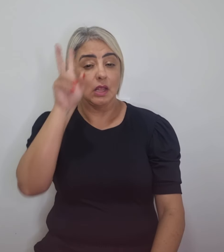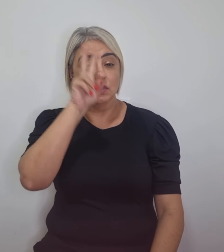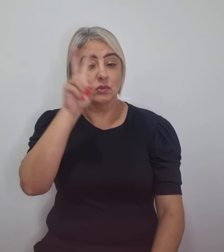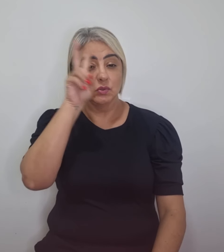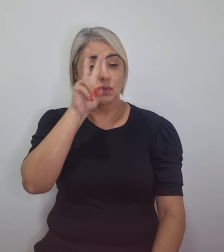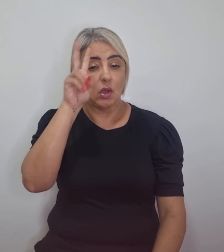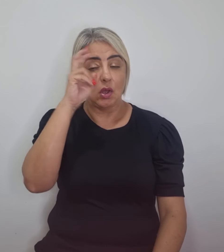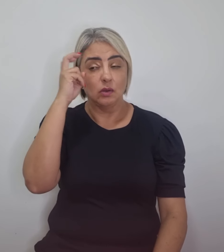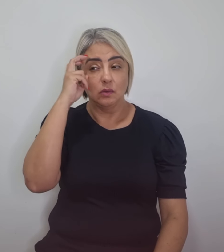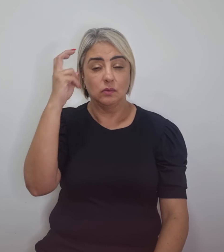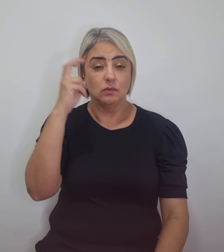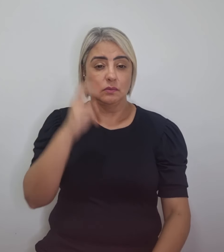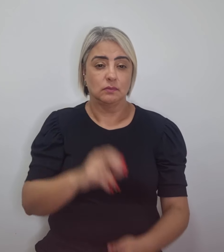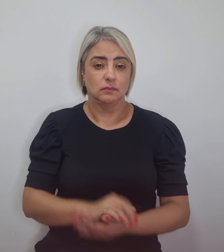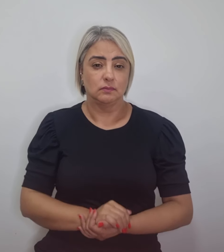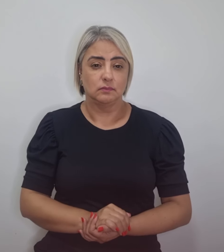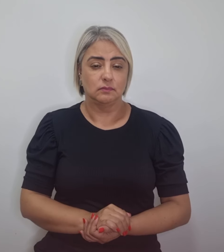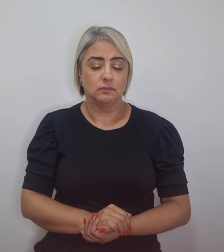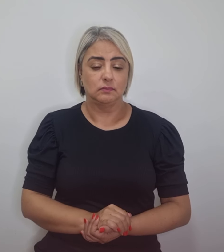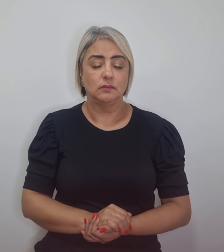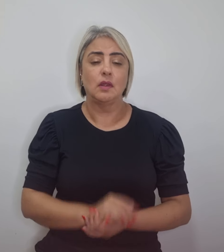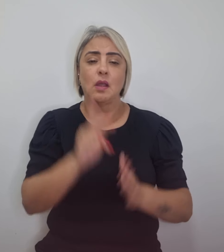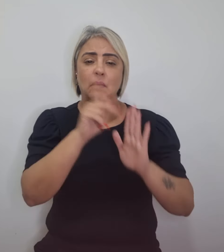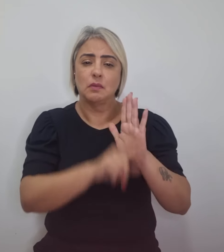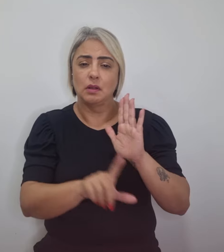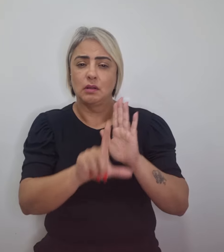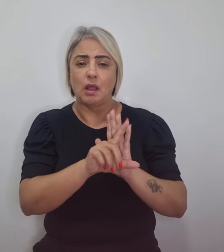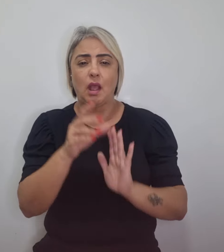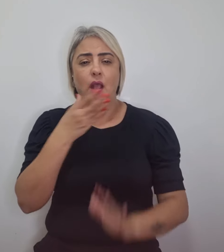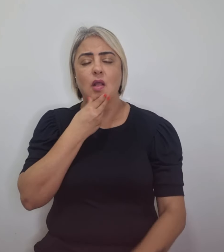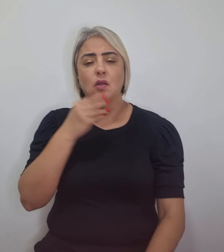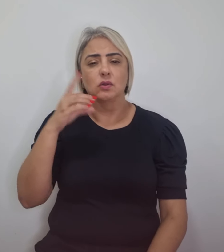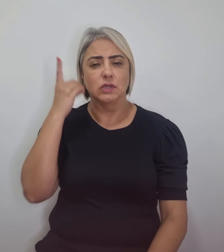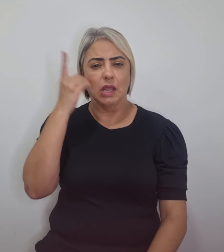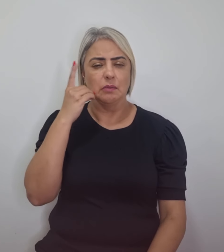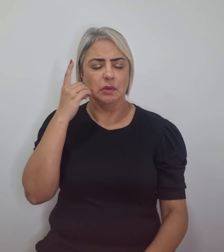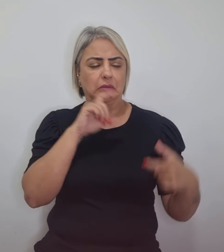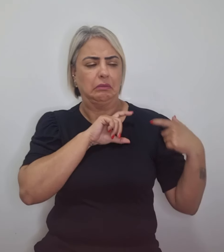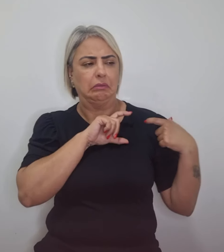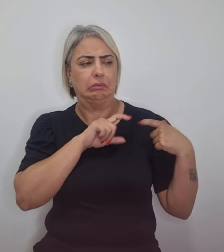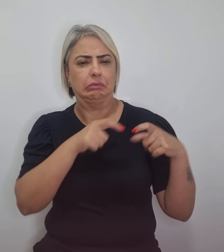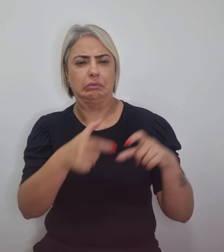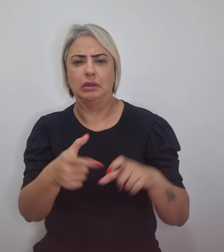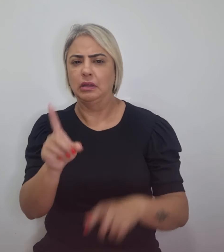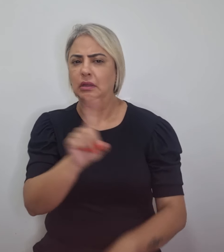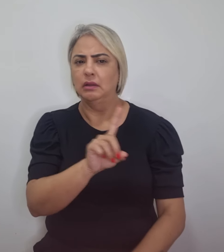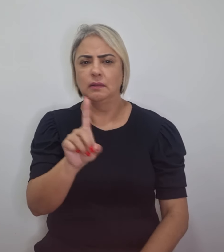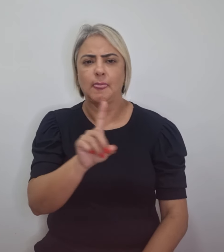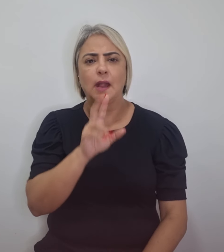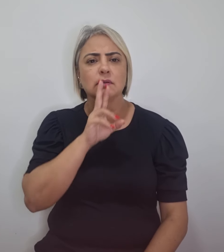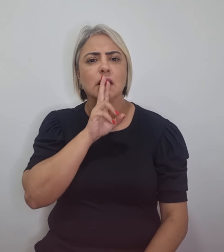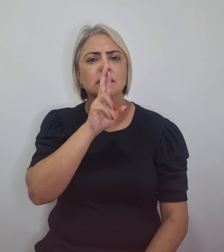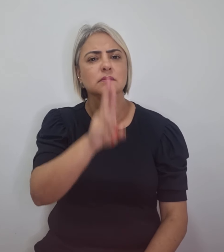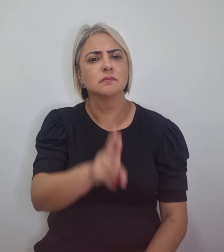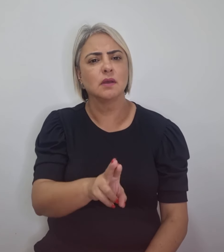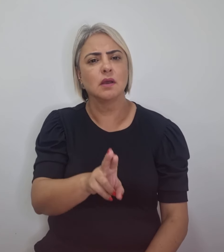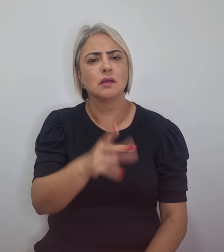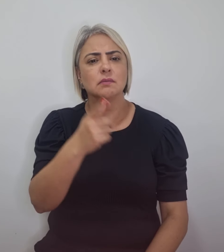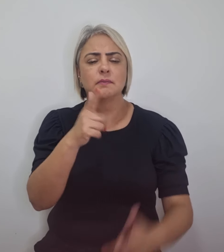e cultural. O projeto do deputado conservador não dá respostas para o problema da